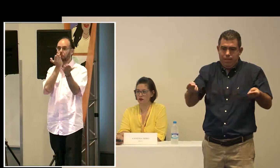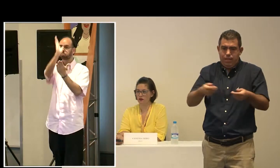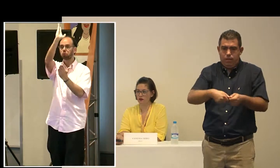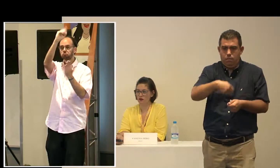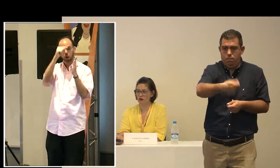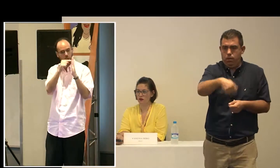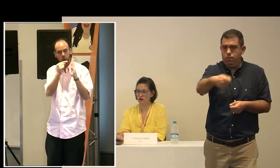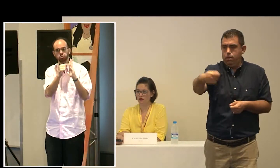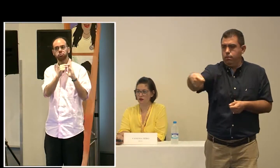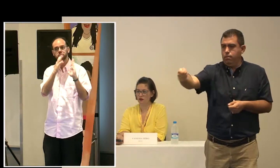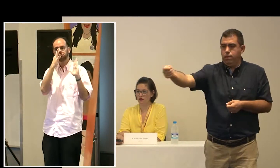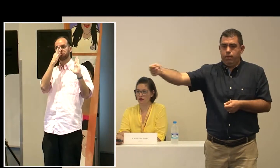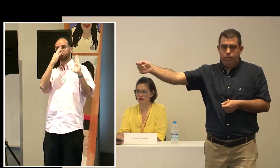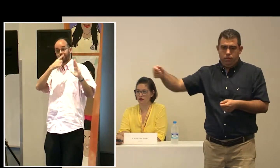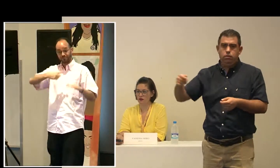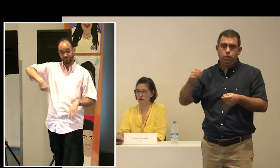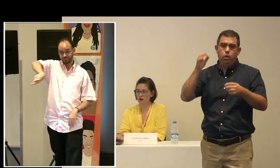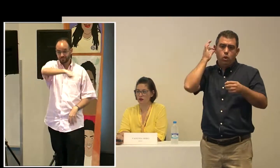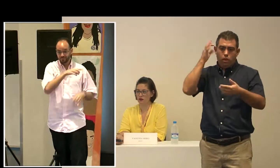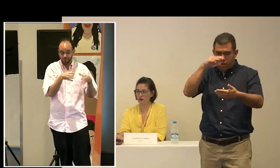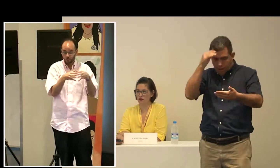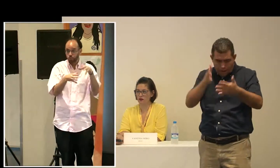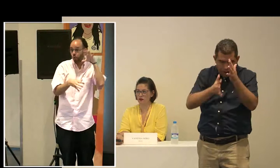reconhecia. Por isso é de extrema importância